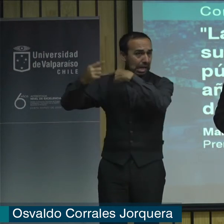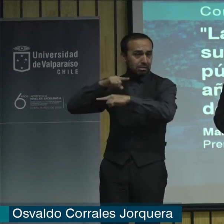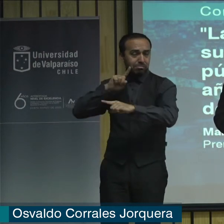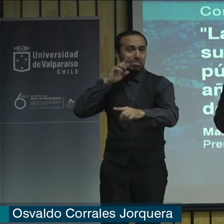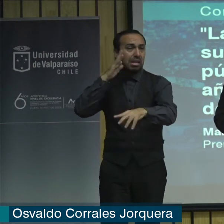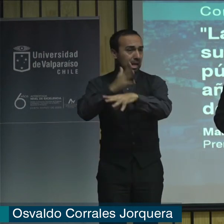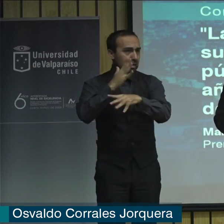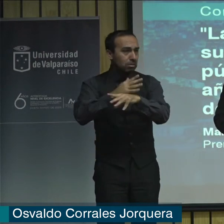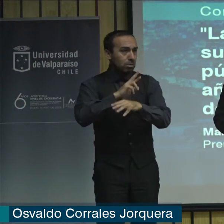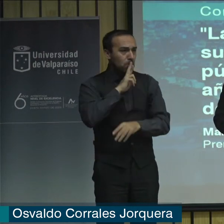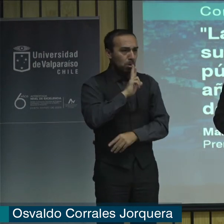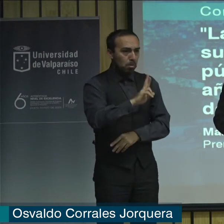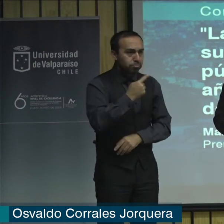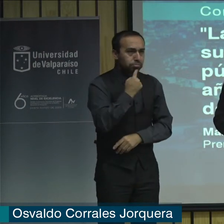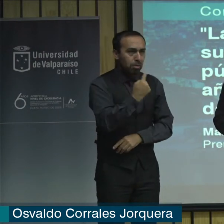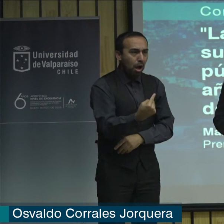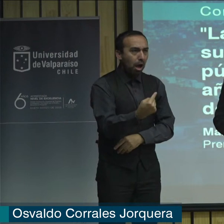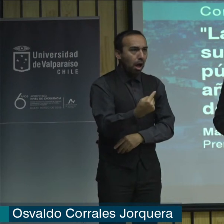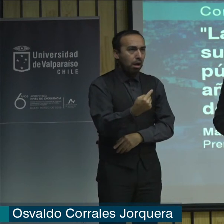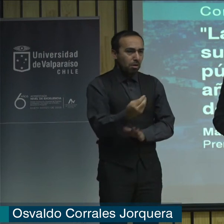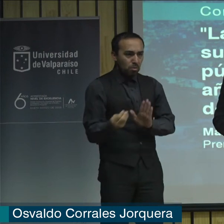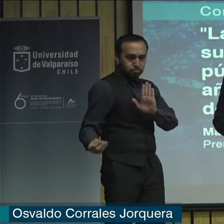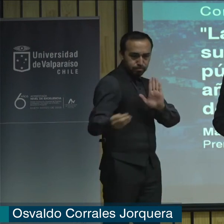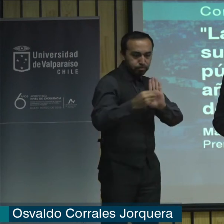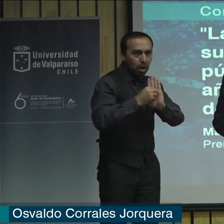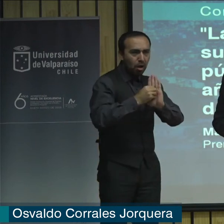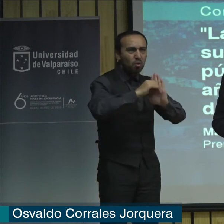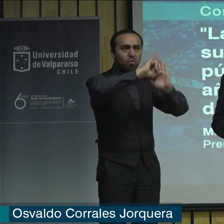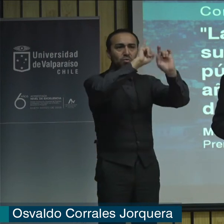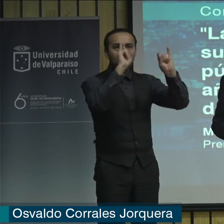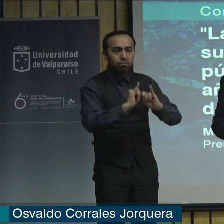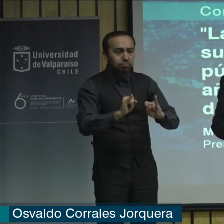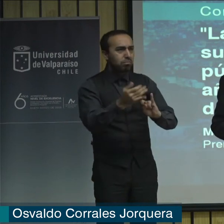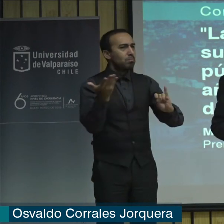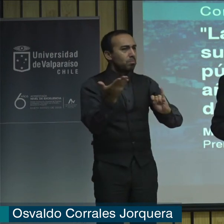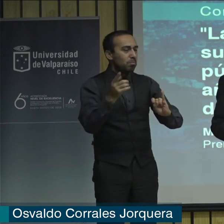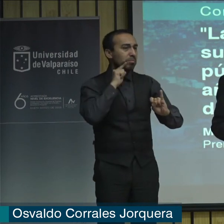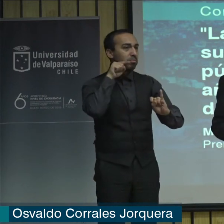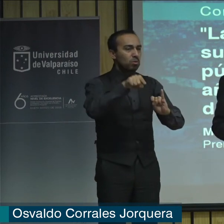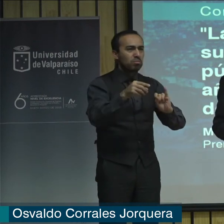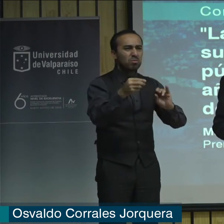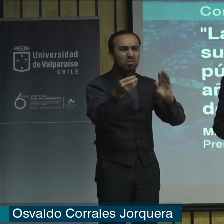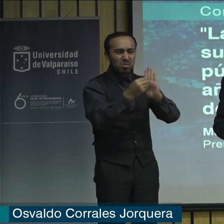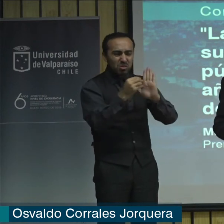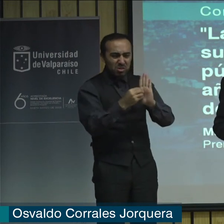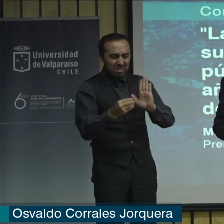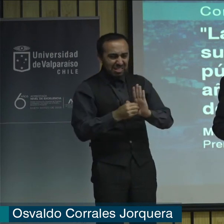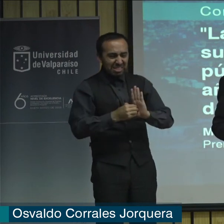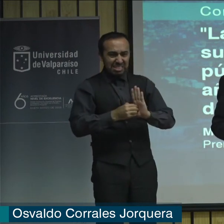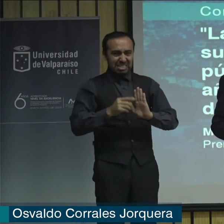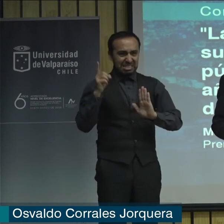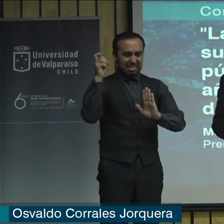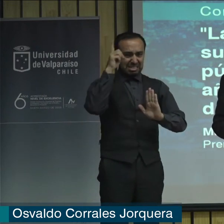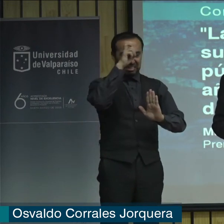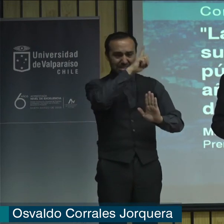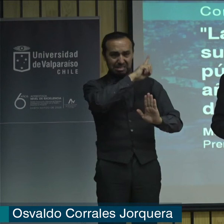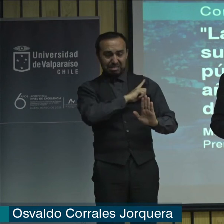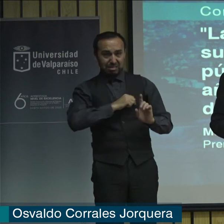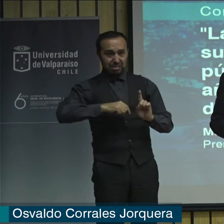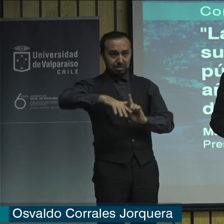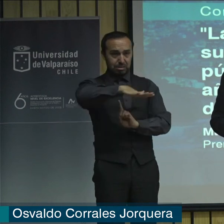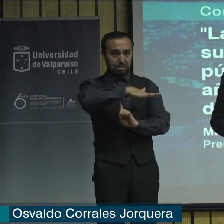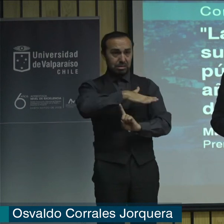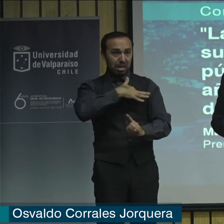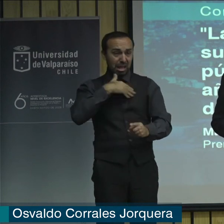de la instauración de un modelo cuyas herencias de múltiple calibre tienen consecuencias hasta